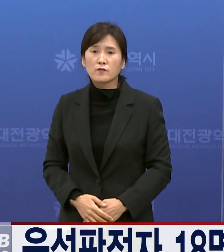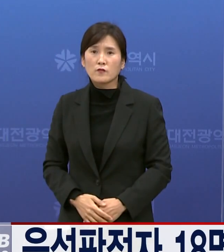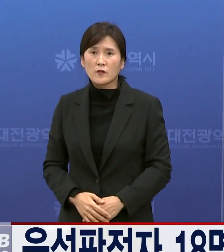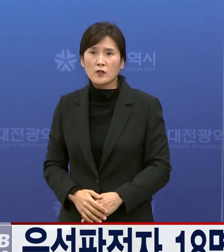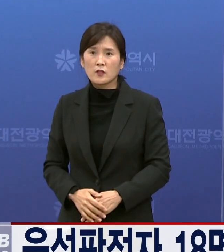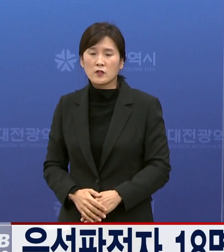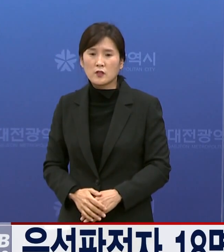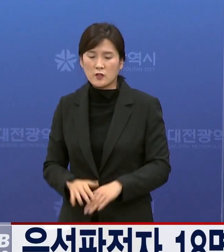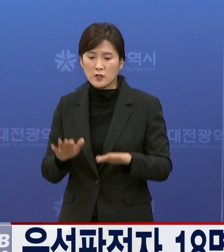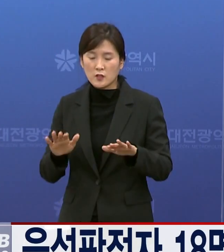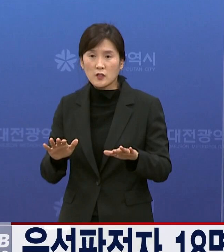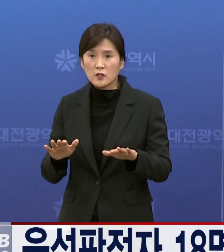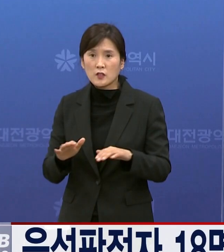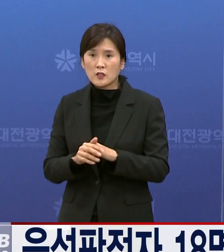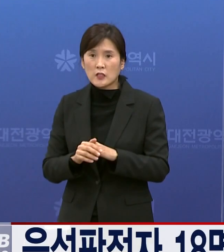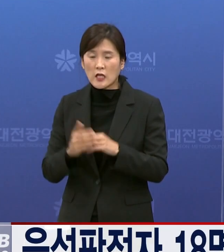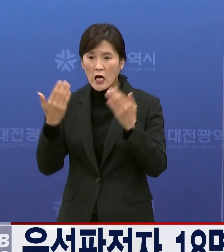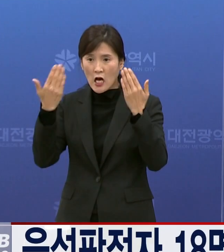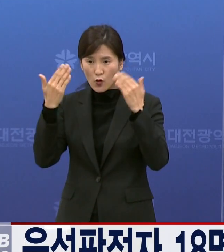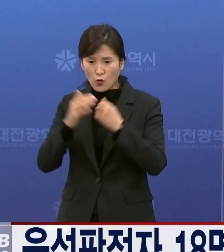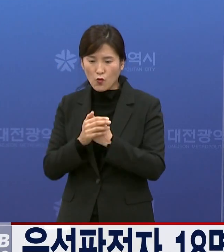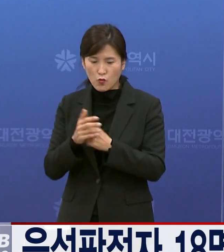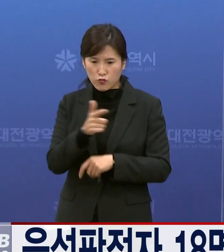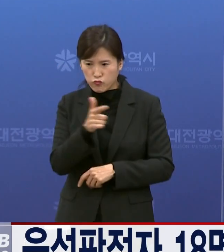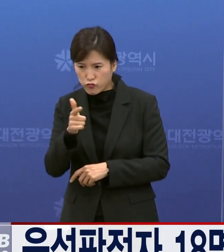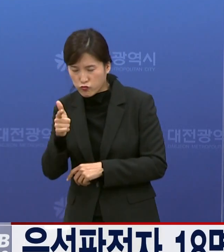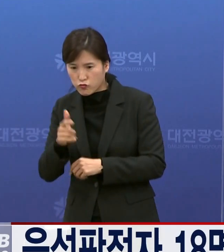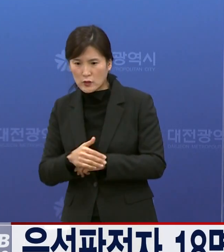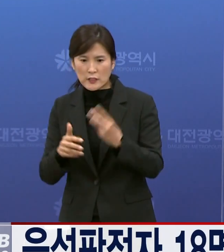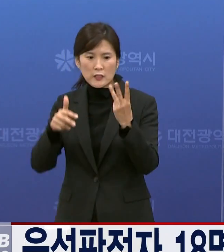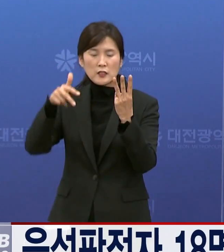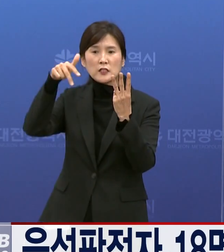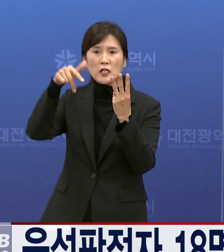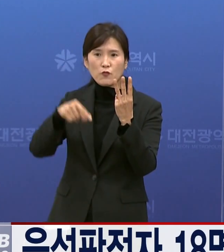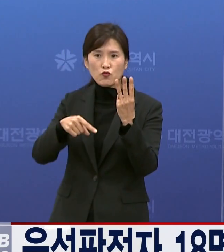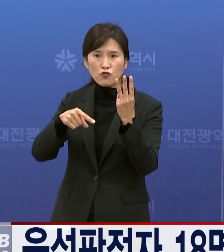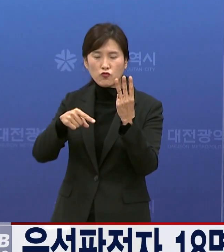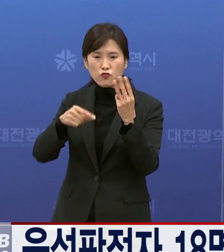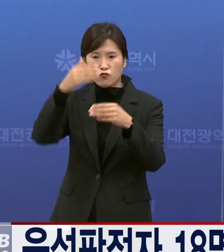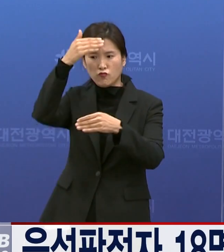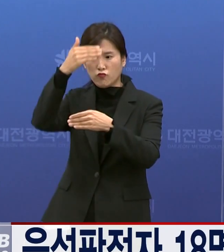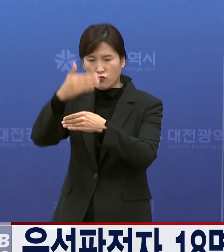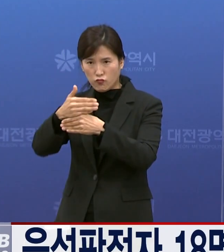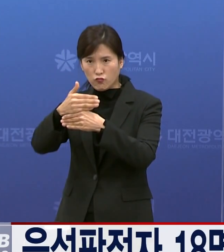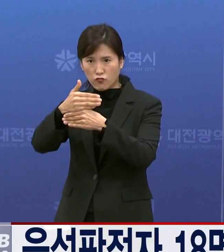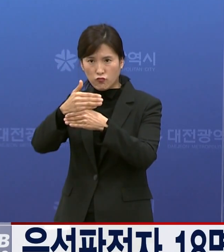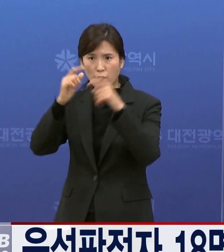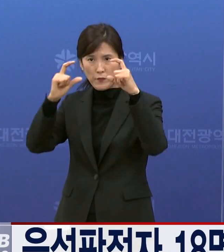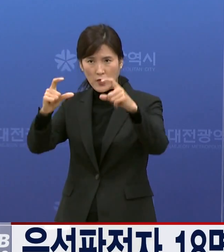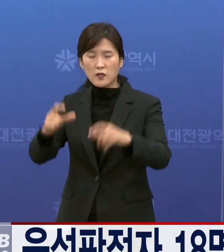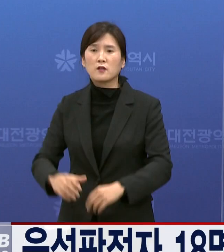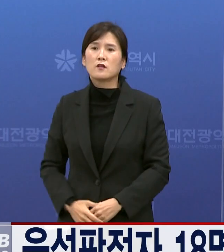본 시설에 대해서는 방역 소독 후 3주간 시설 폐쇄를 단행합니다.